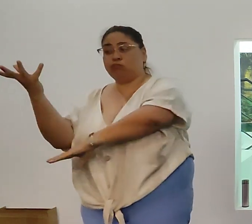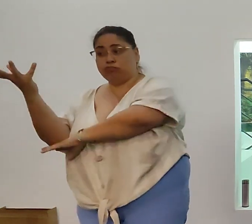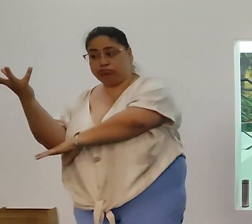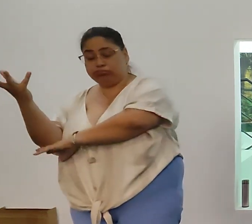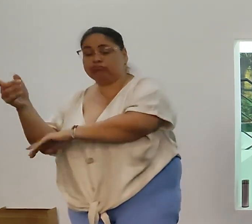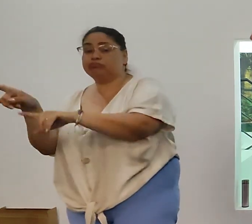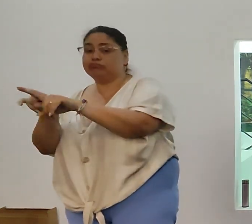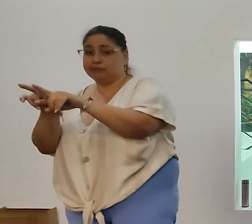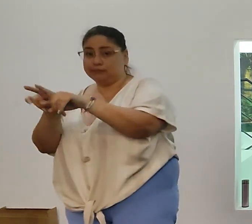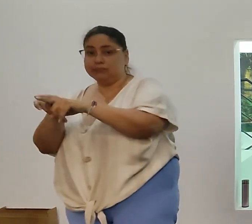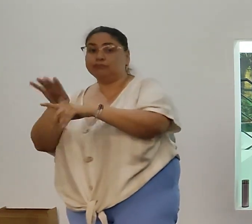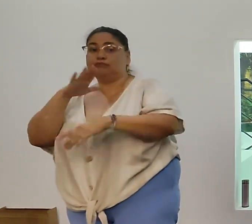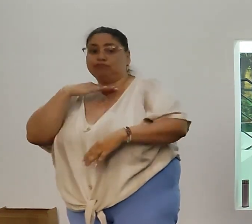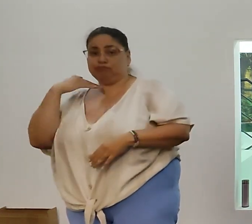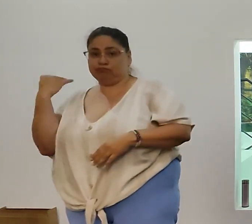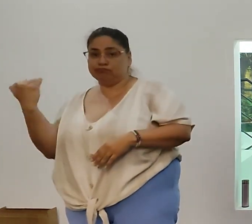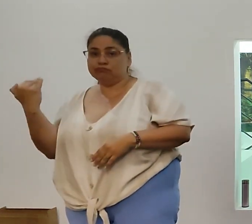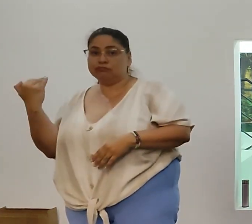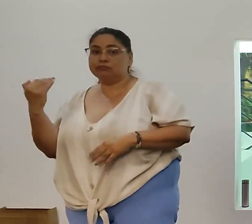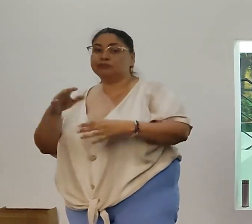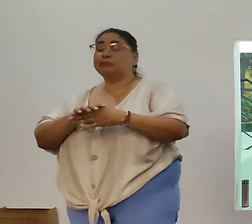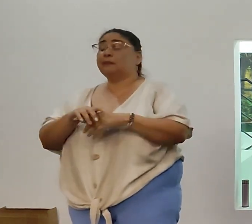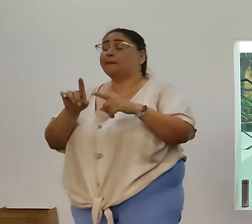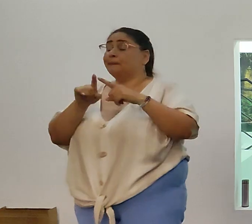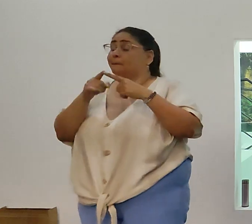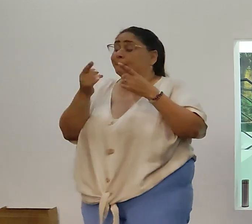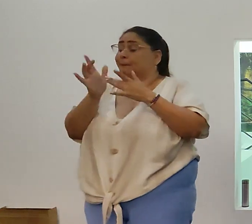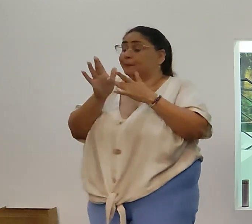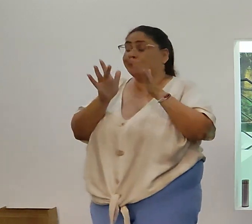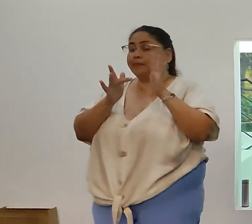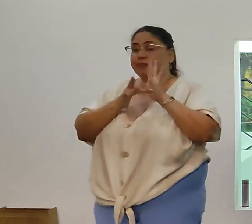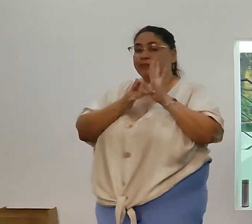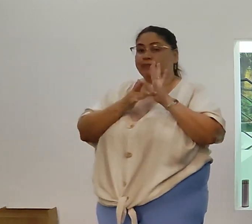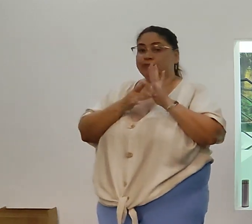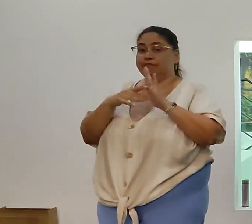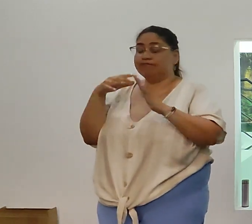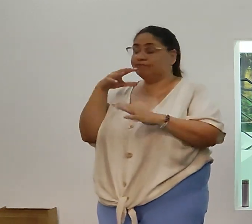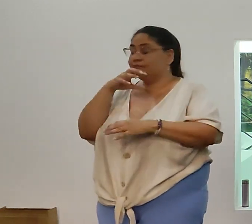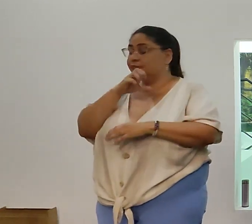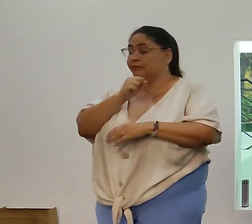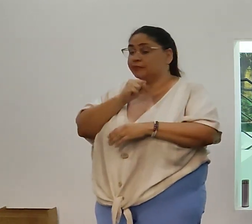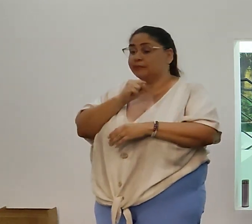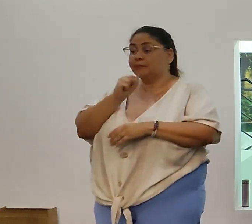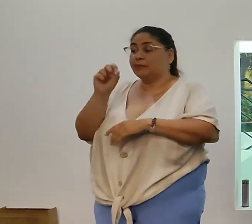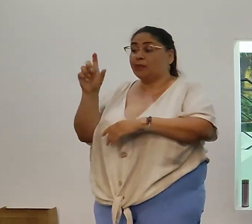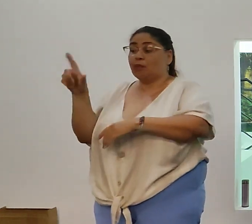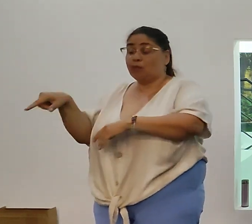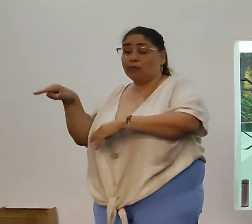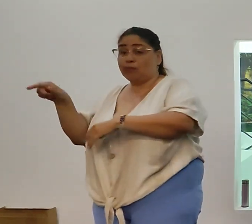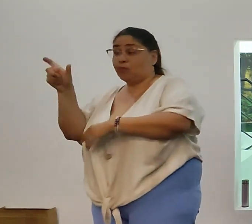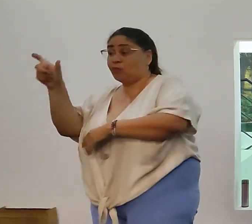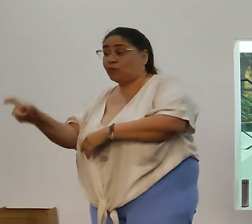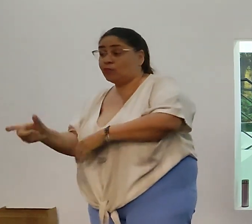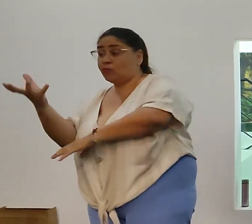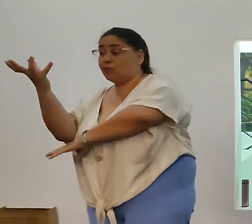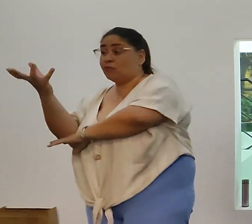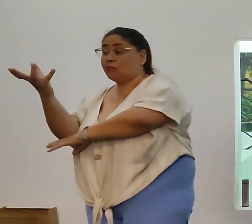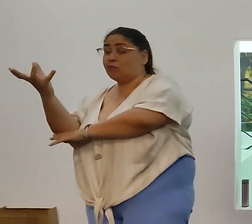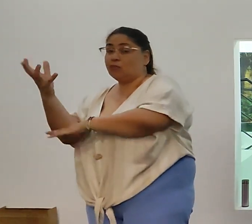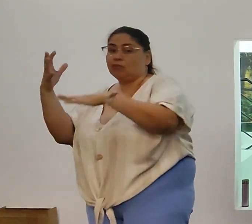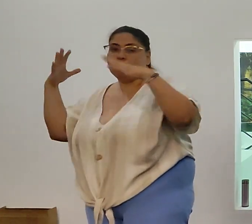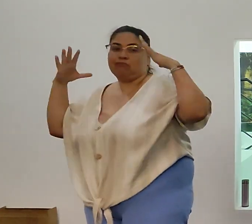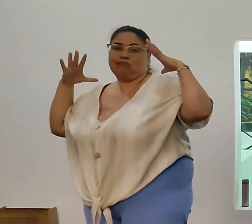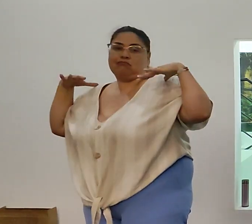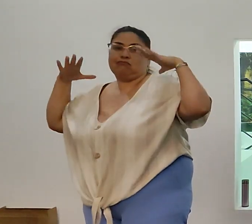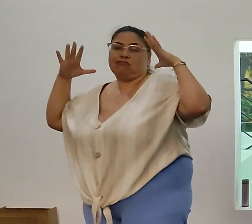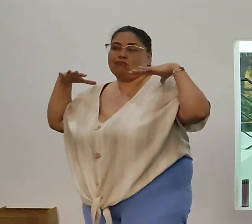suas chagas morreram. Mas Jesus ele diz rapidamente que quando Lázaro morre, um